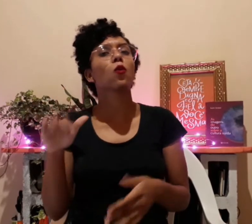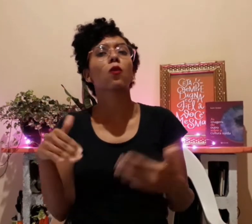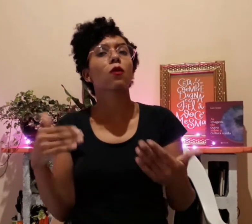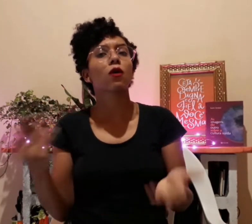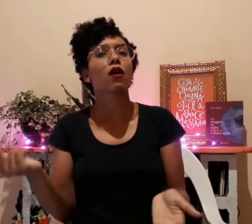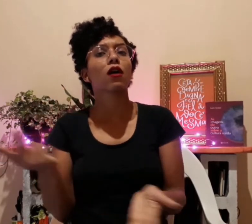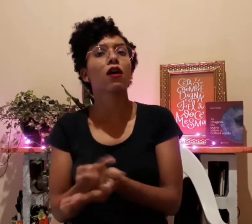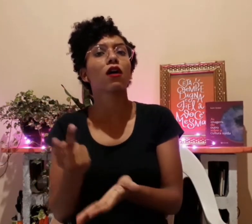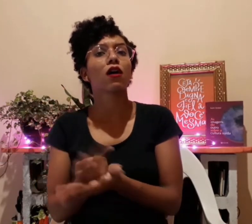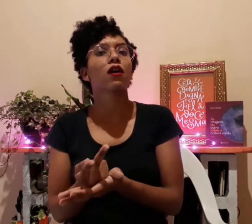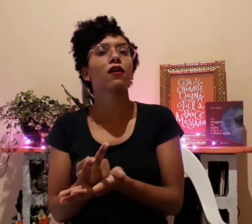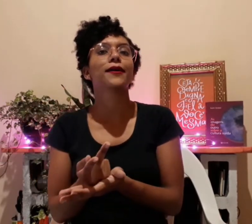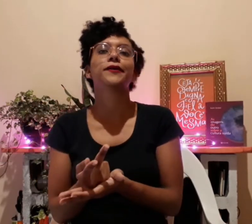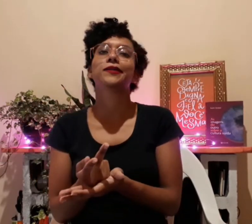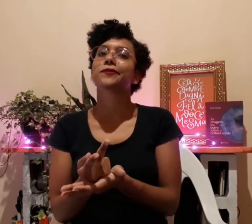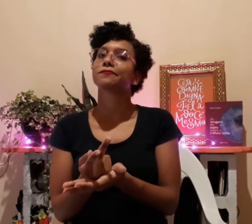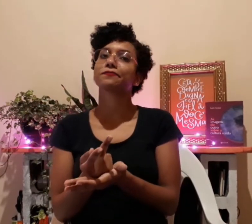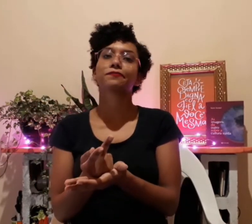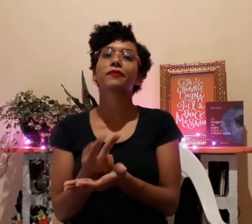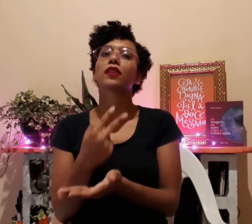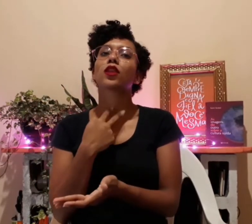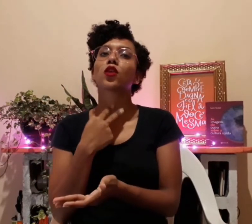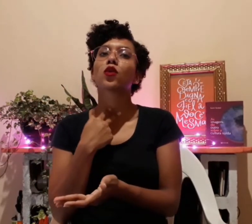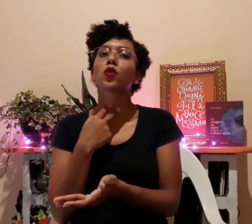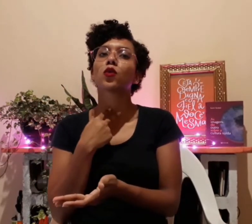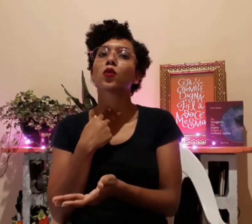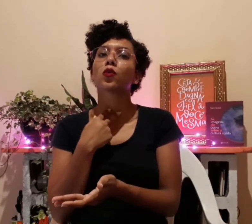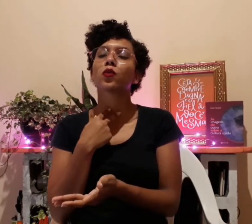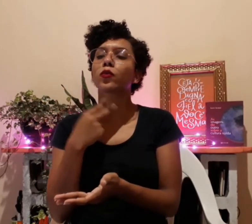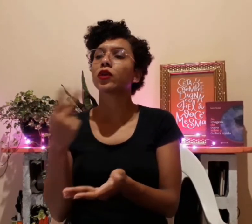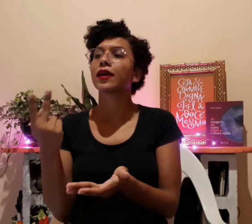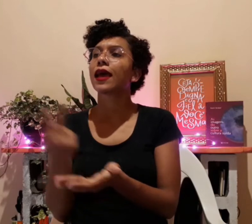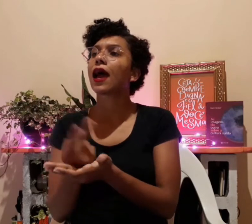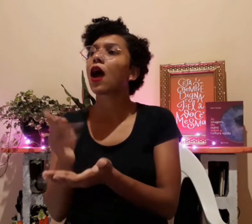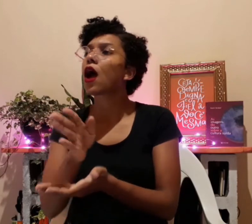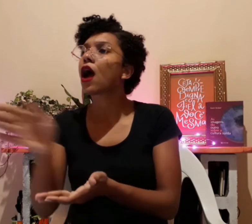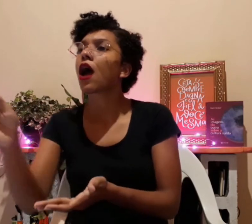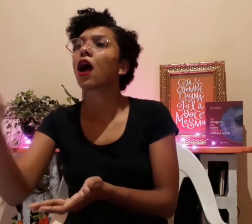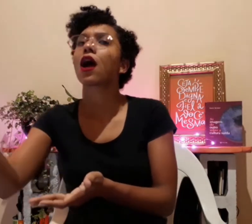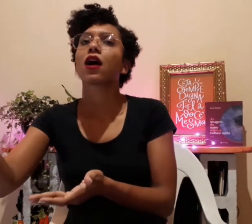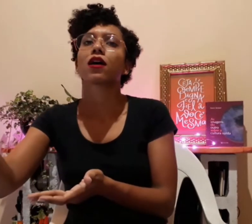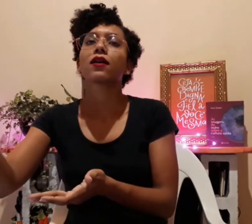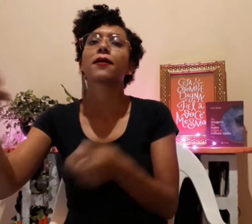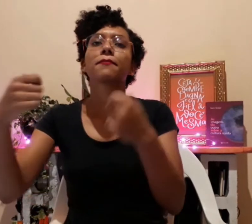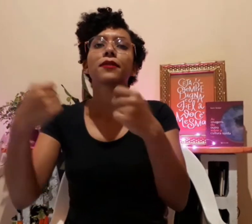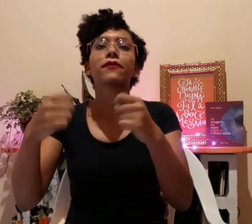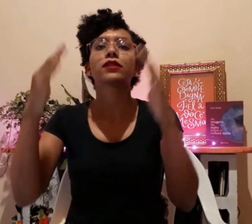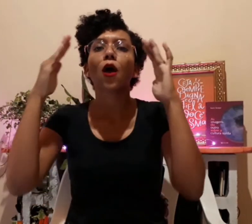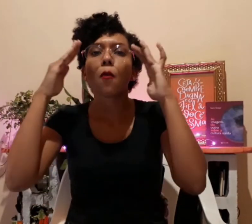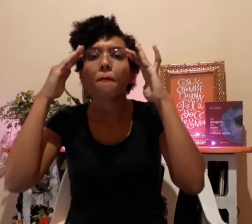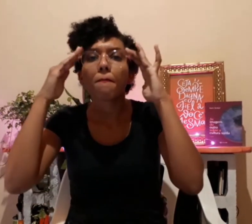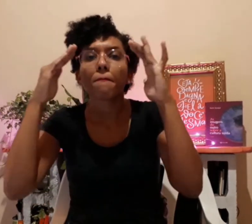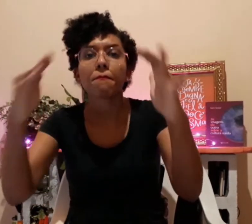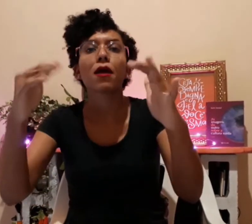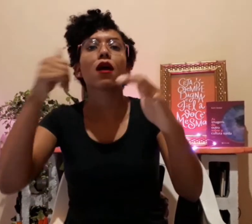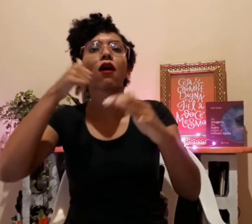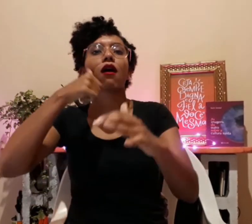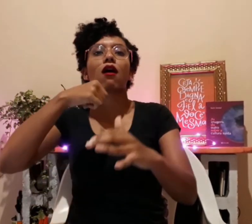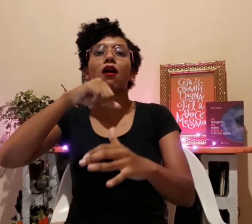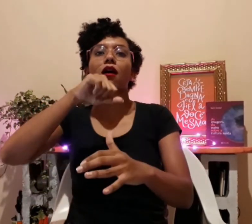história. O que aconteceu? O erro foi da Chapeuzinho Vermelho, que pegou o caminho contrário.